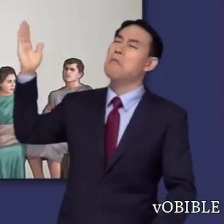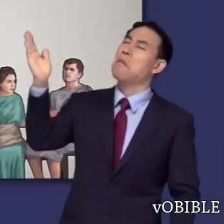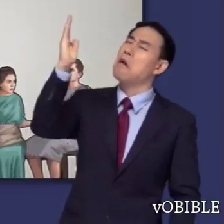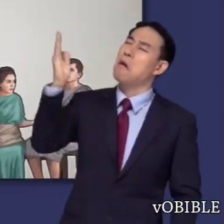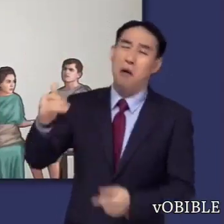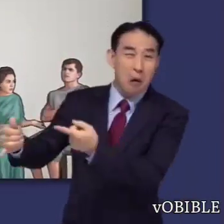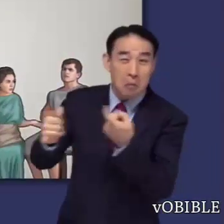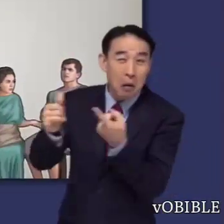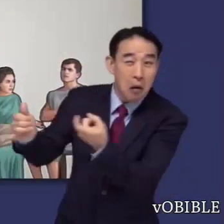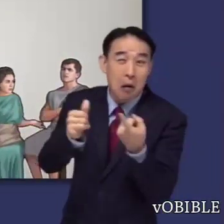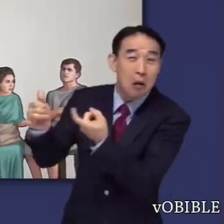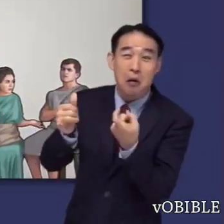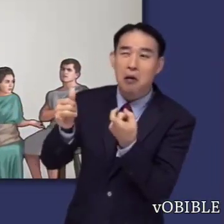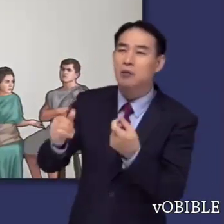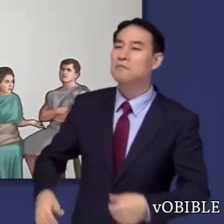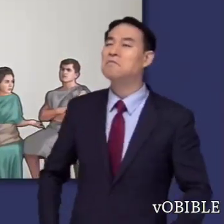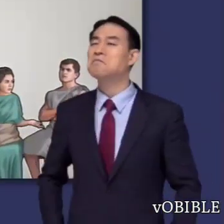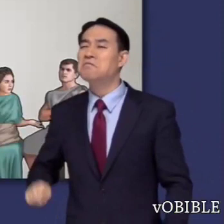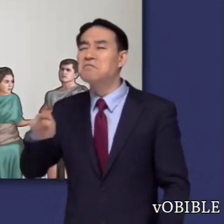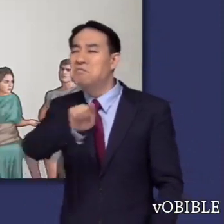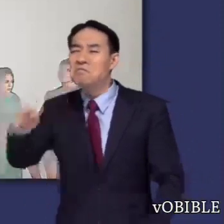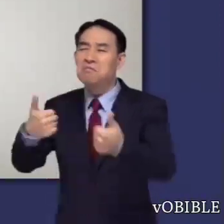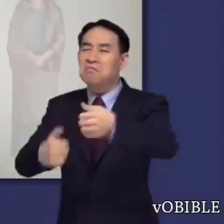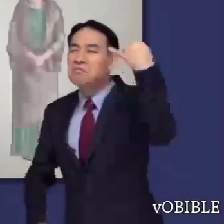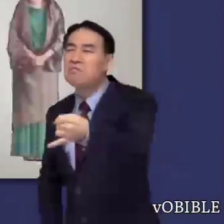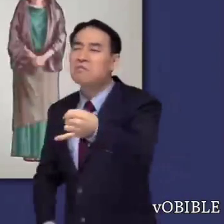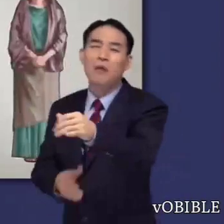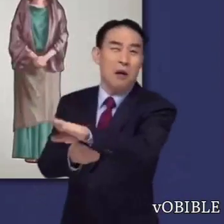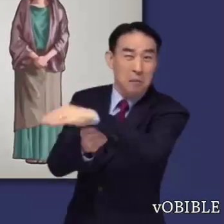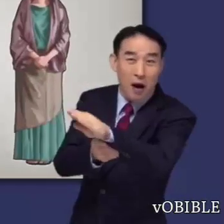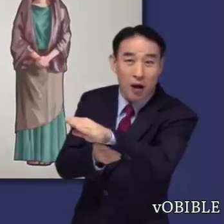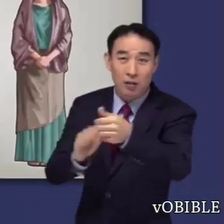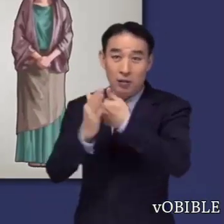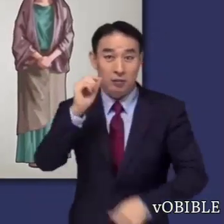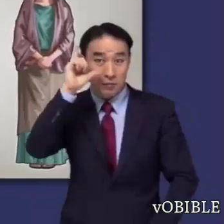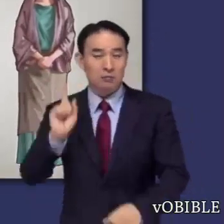人。这些叛道者会散播谎言，甚至禁止人嫁娶。